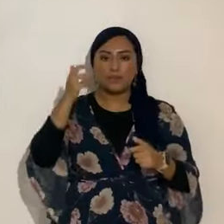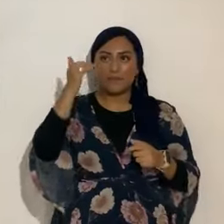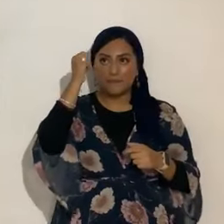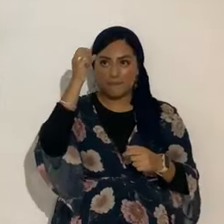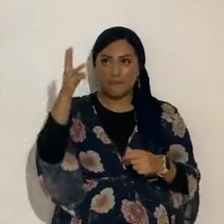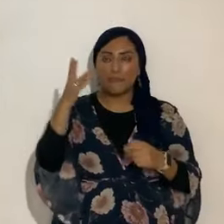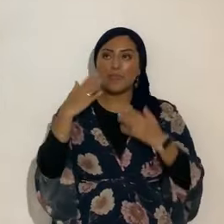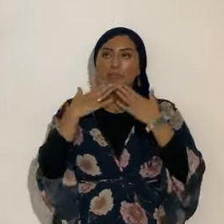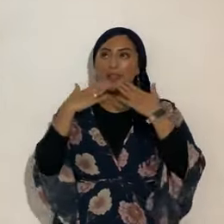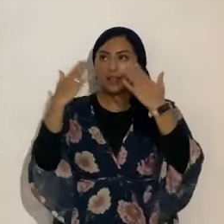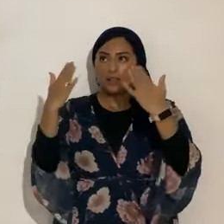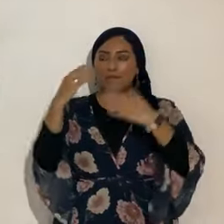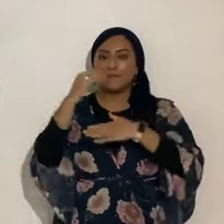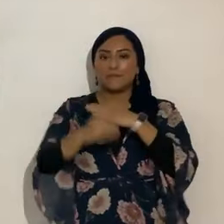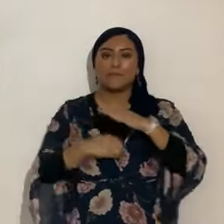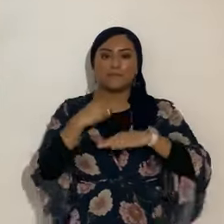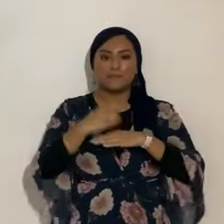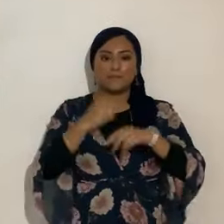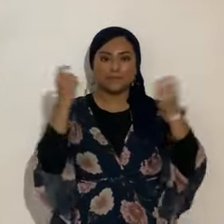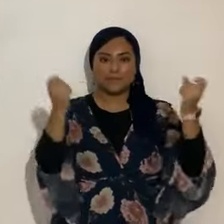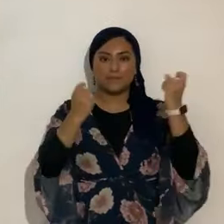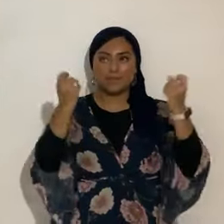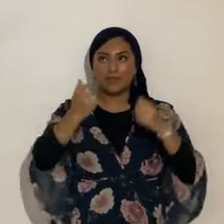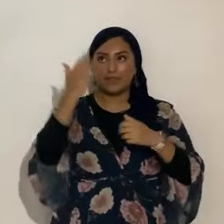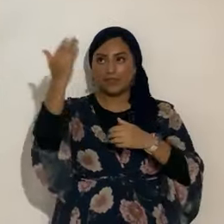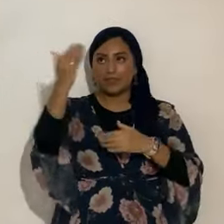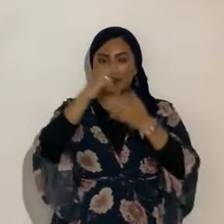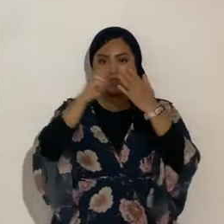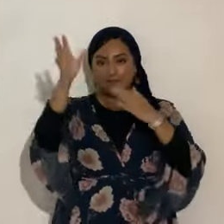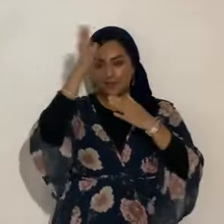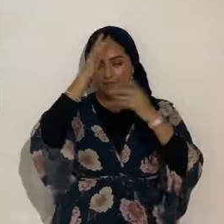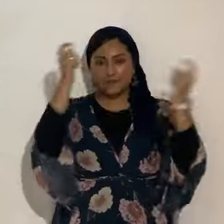Mashiach, Omen, Beomen. Exaltemos